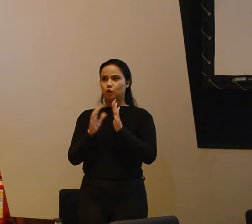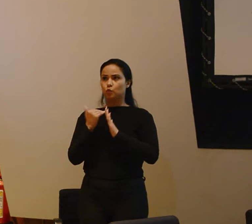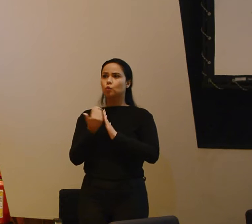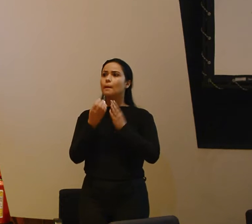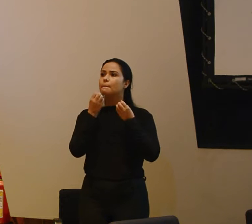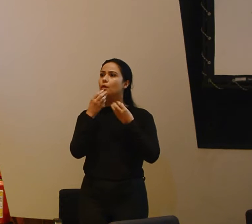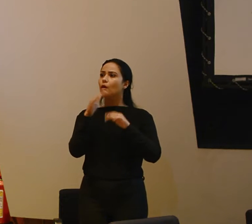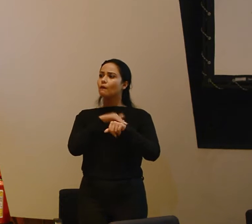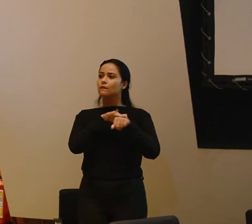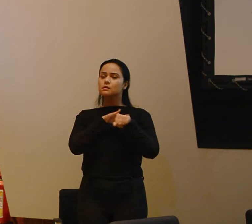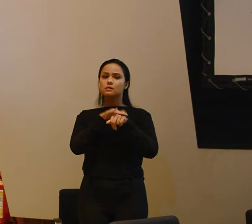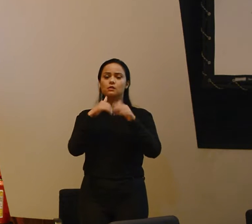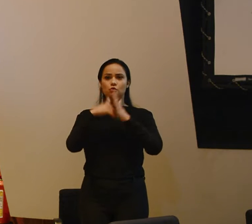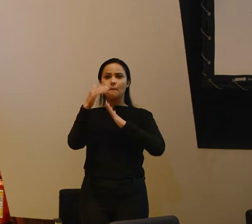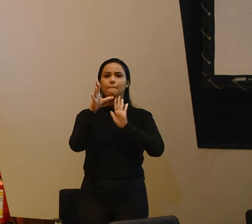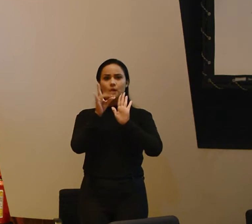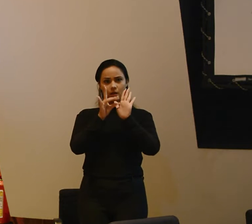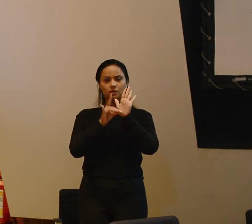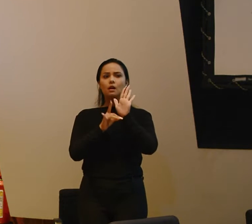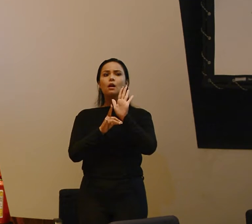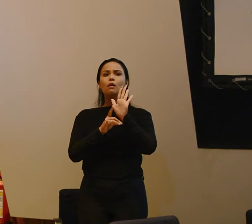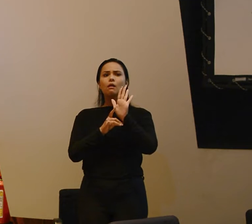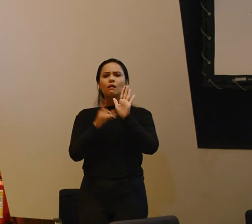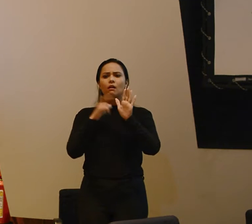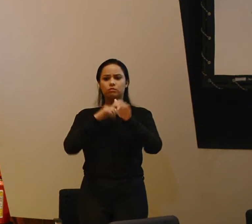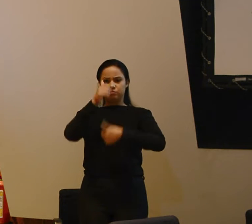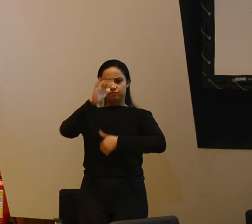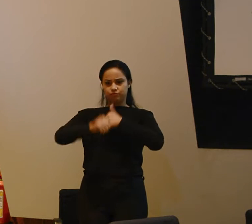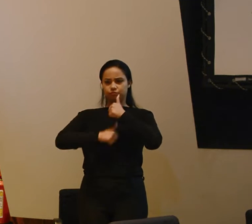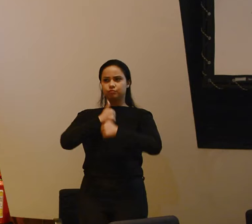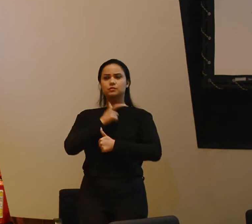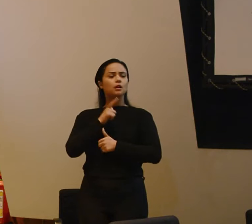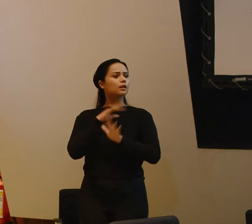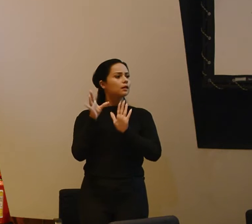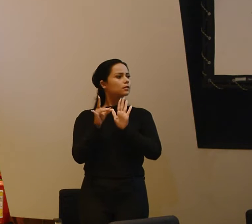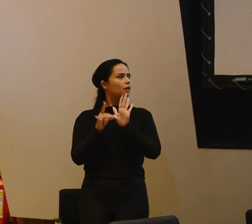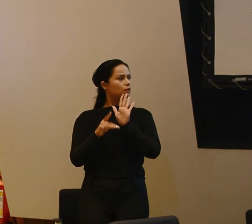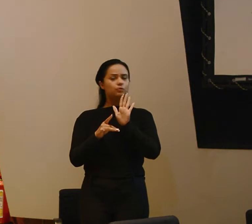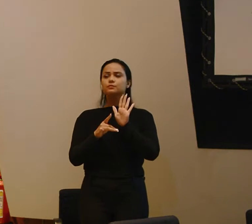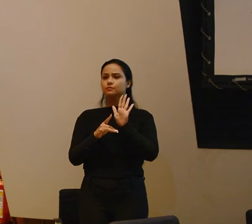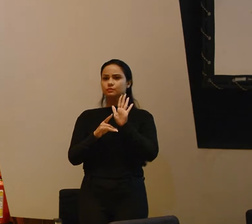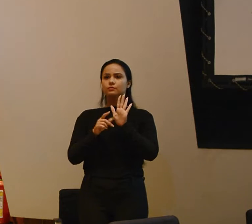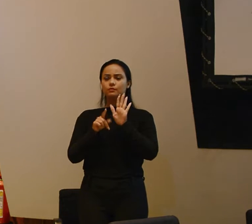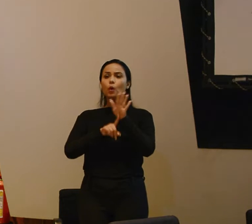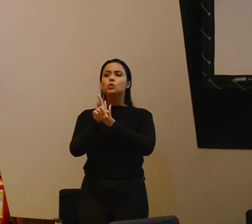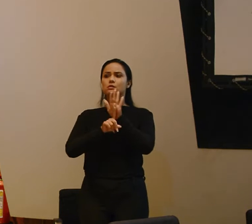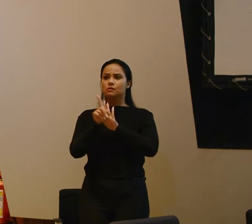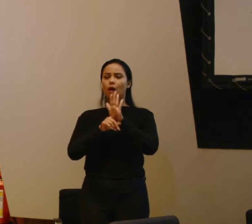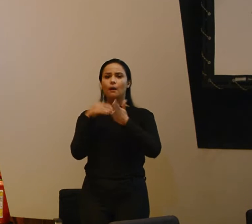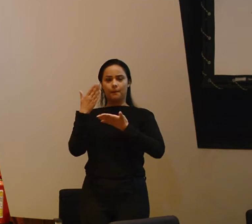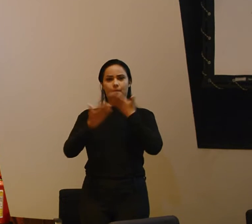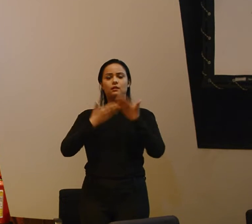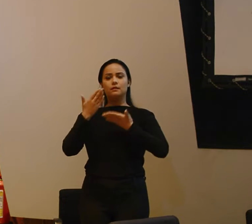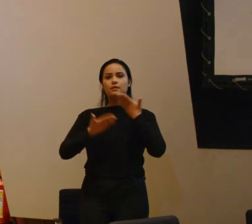gente conversar um pouco sobre os critérios diagnósticos. Um pouco mais cedo a gente falou sobre os critérios diagnósticos, os exames e a